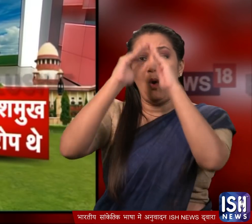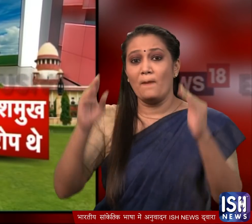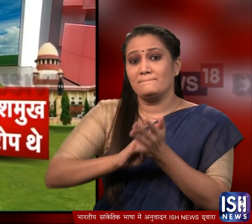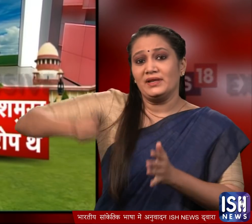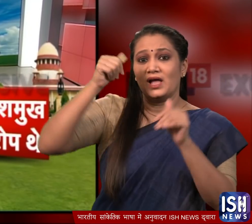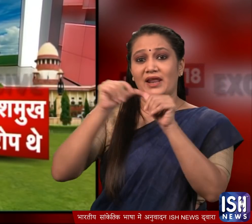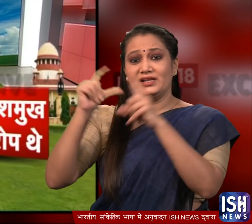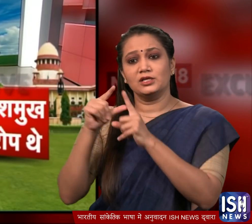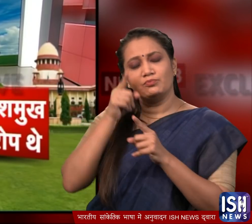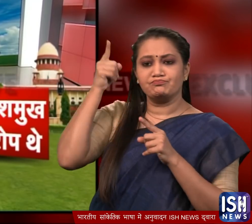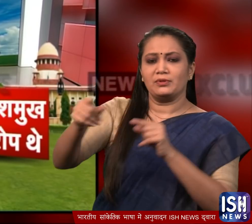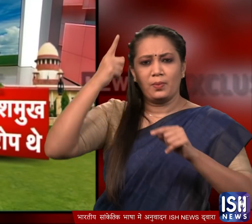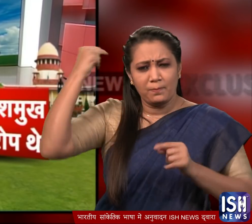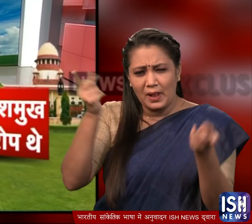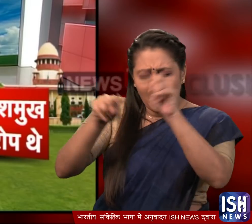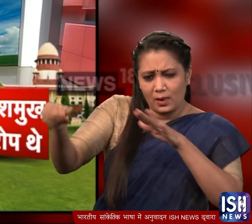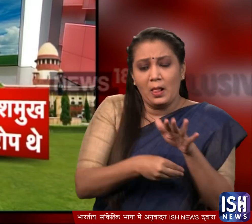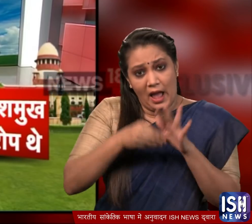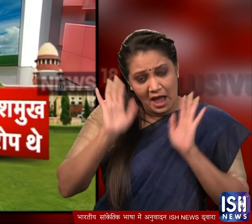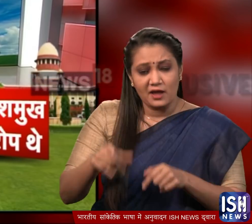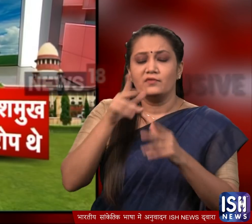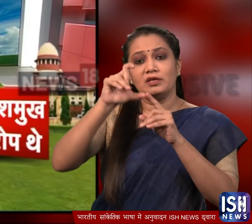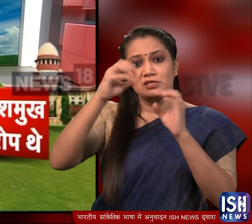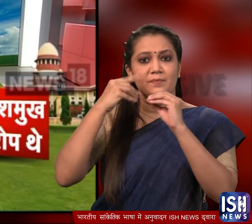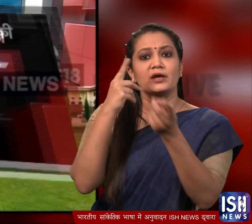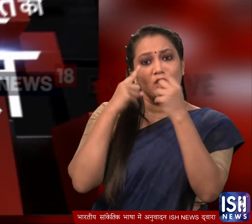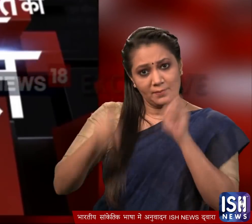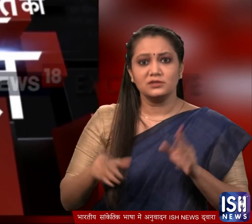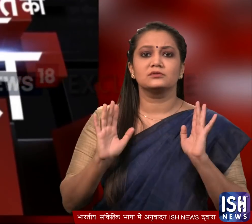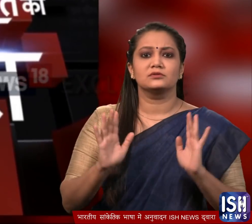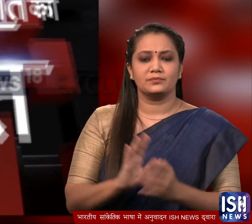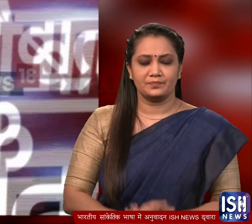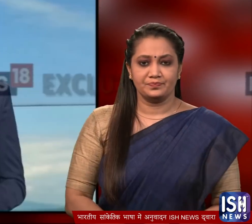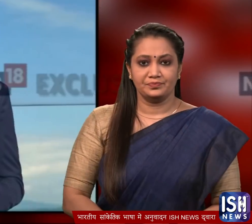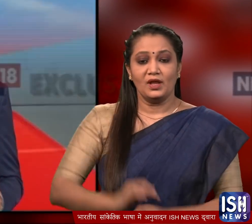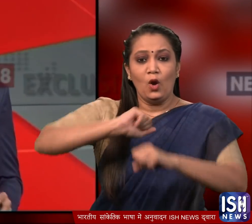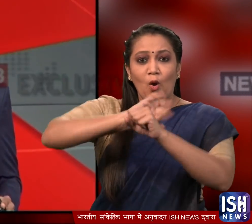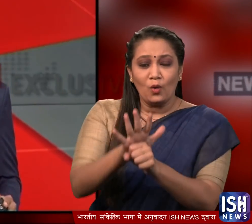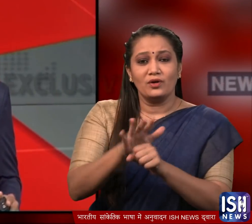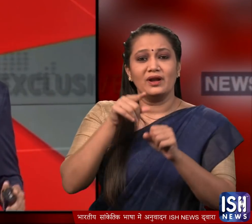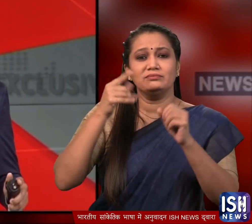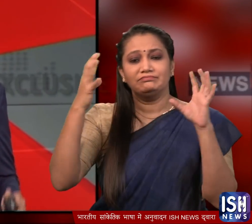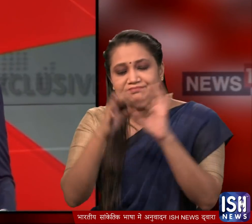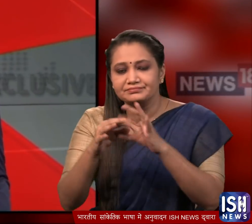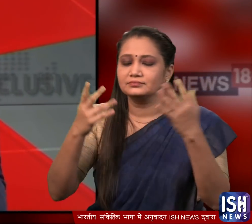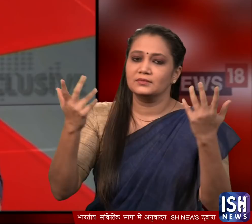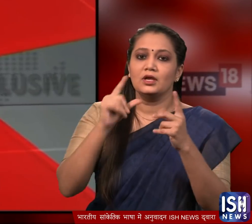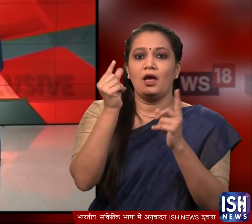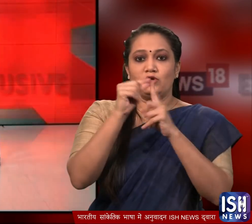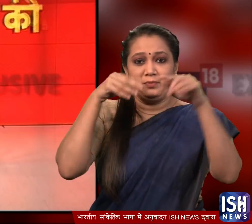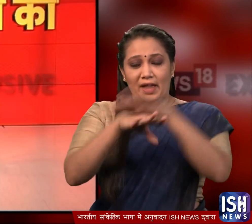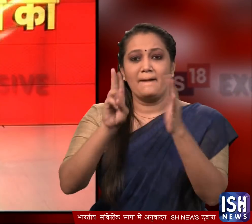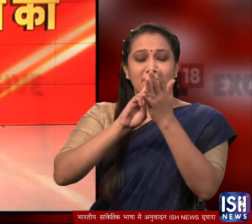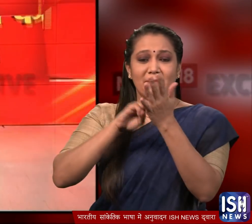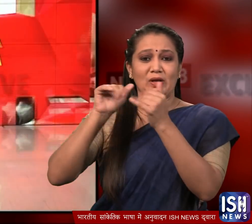के गृह मंत्री अनिल देशमुख पर भ्रष्टाचार के आरोप लगाए थे और सीबीआई जांच की मांग की। कोरोना संकट के बीच उत्तर प्रदेश के मथुरा में